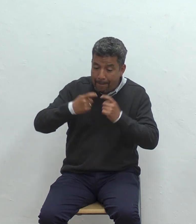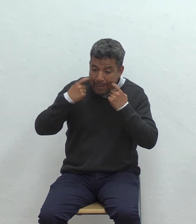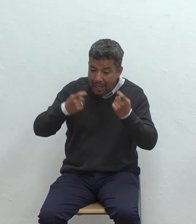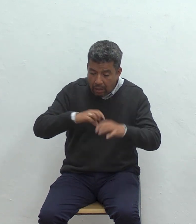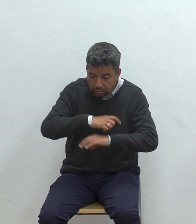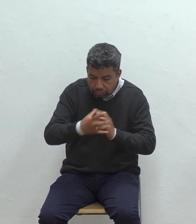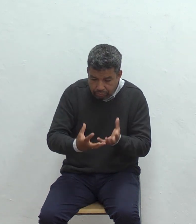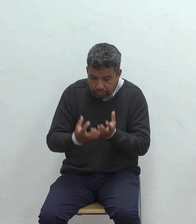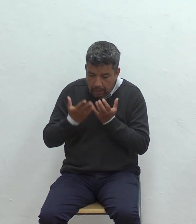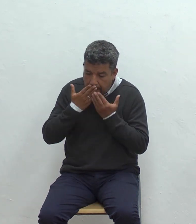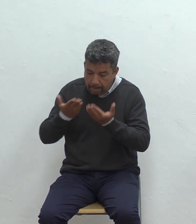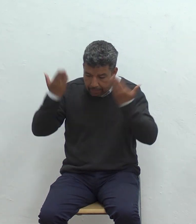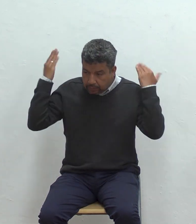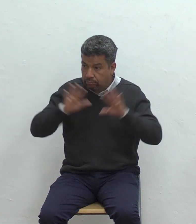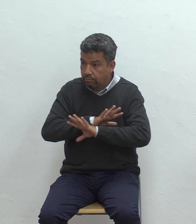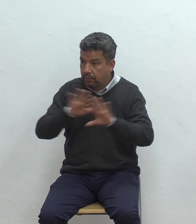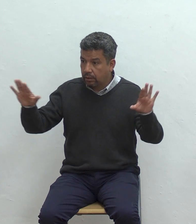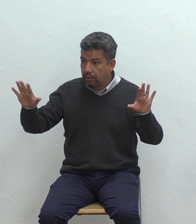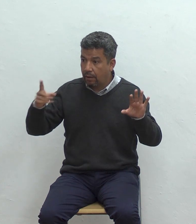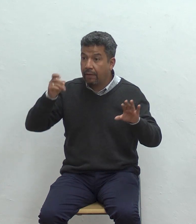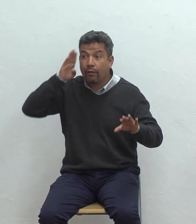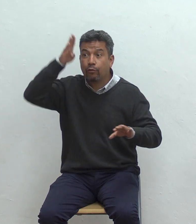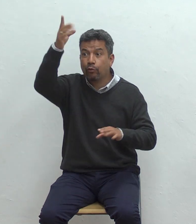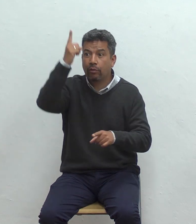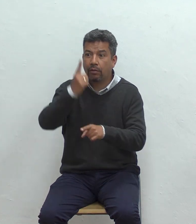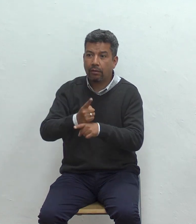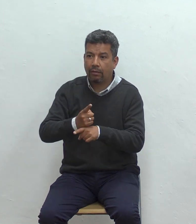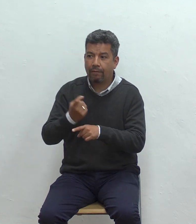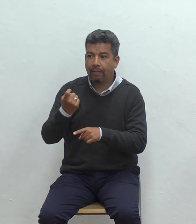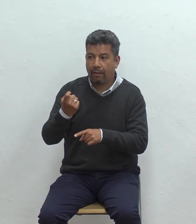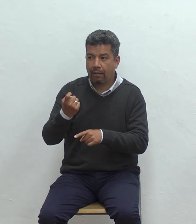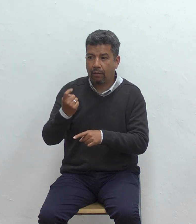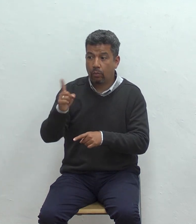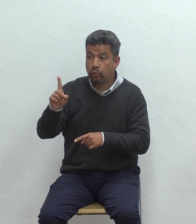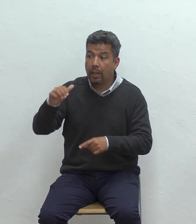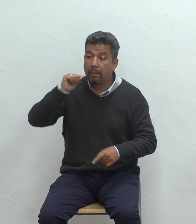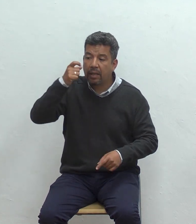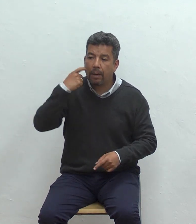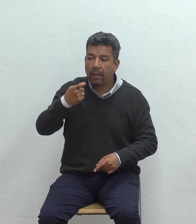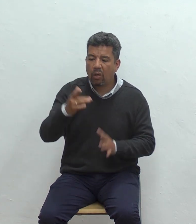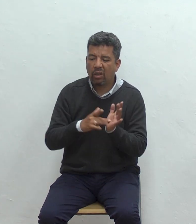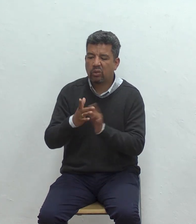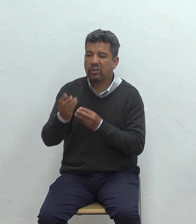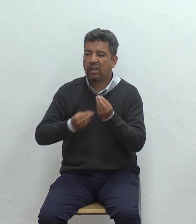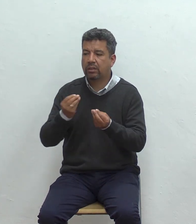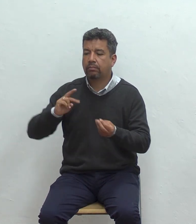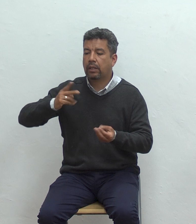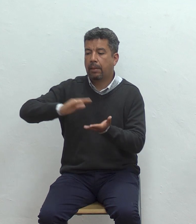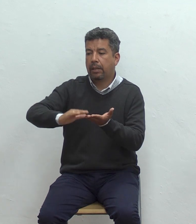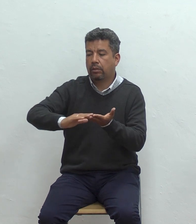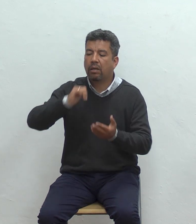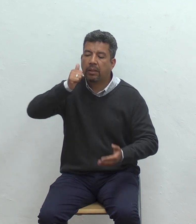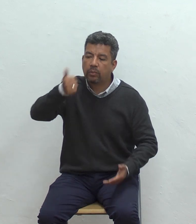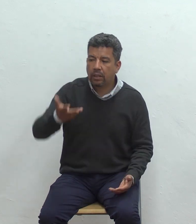¿qué? Pasado. Aún los que no hemos cometido. Porque si usted peca mañana, ¿qué hace Jesús? Y